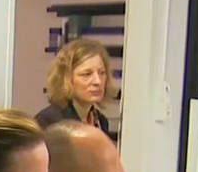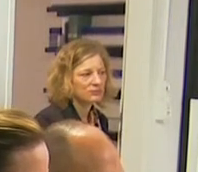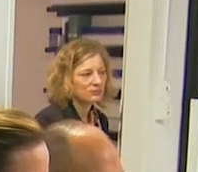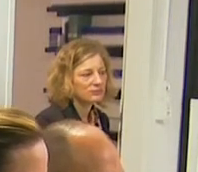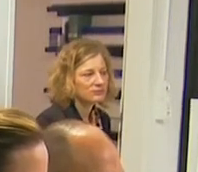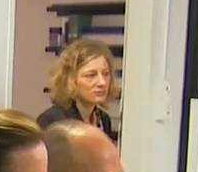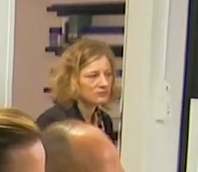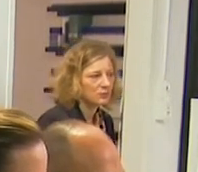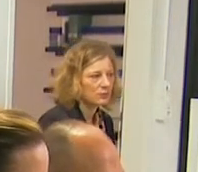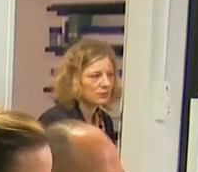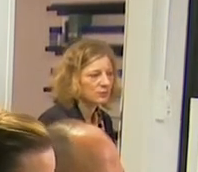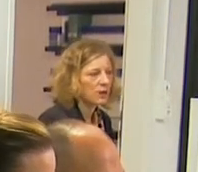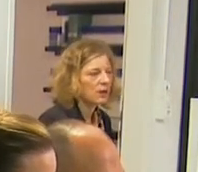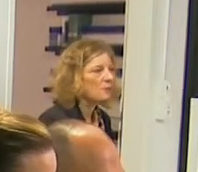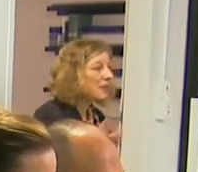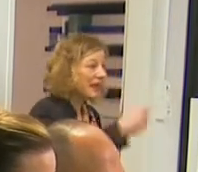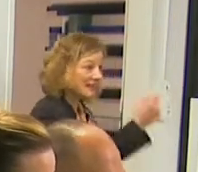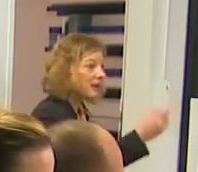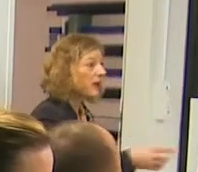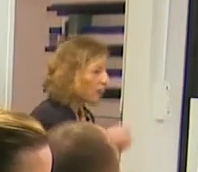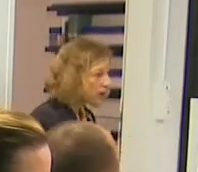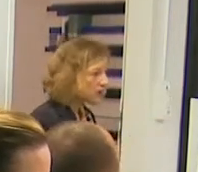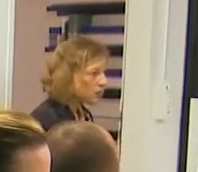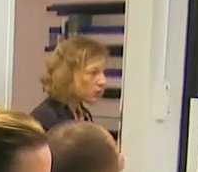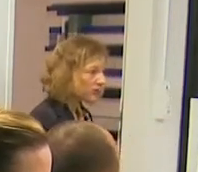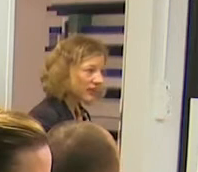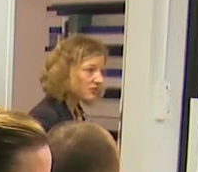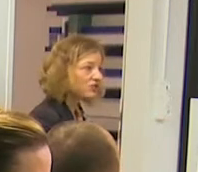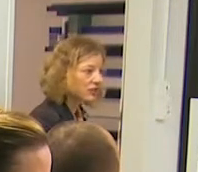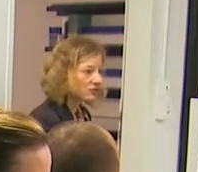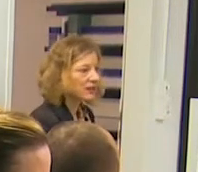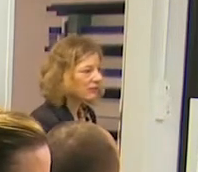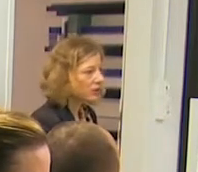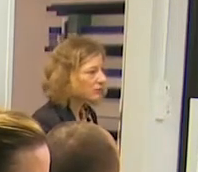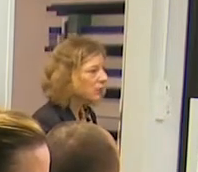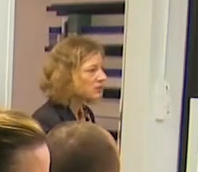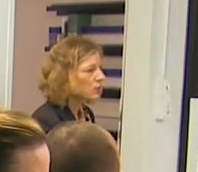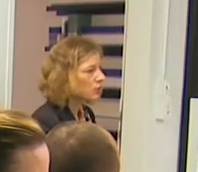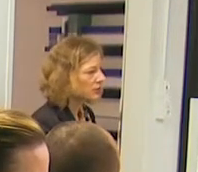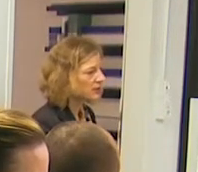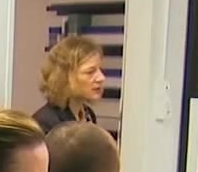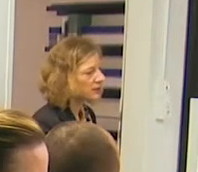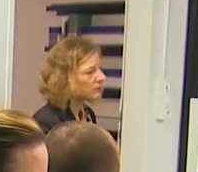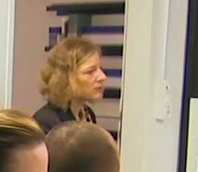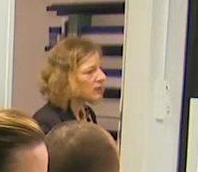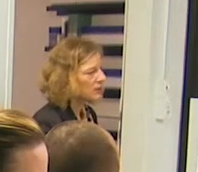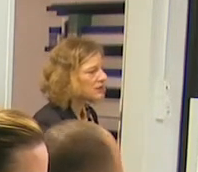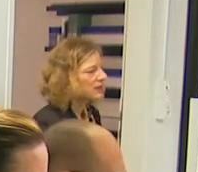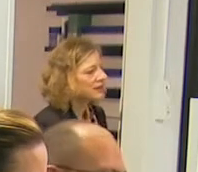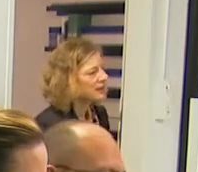Schriftlich kommunizieren, genau. Und selber auch als Hörende. Weißt du, es ist auch schwierig für uns Hörende, das richtig